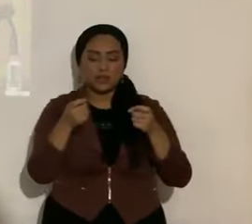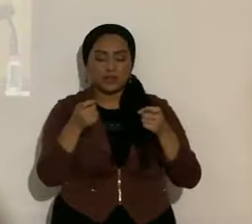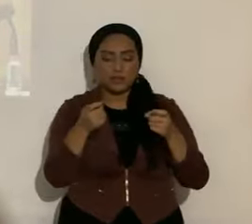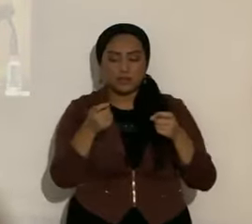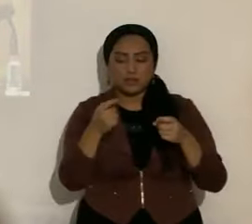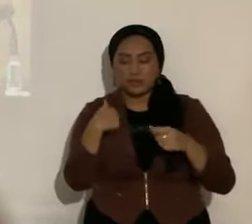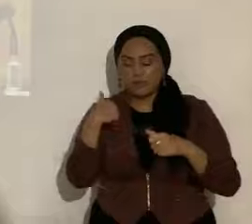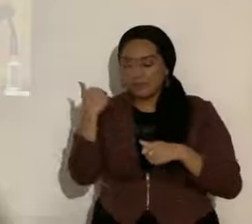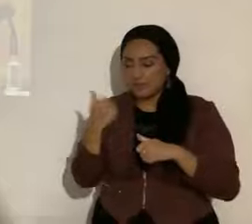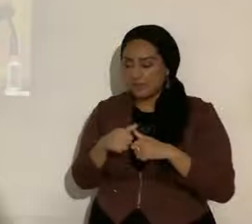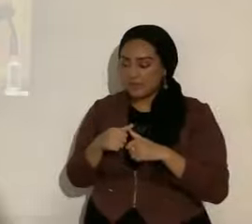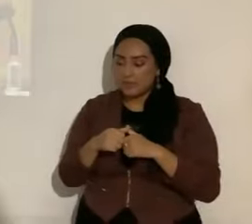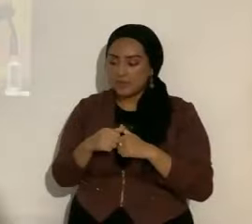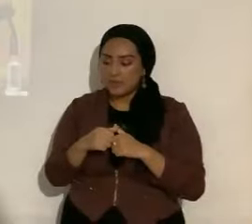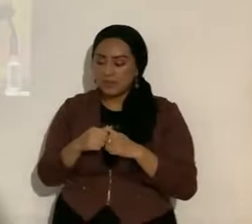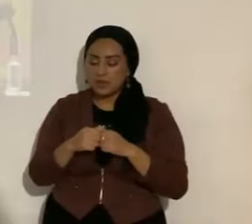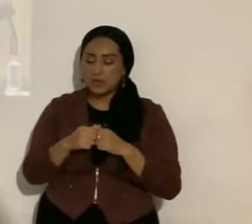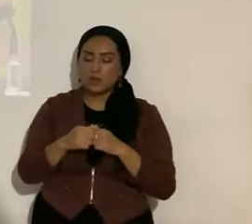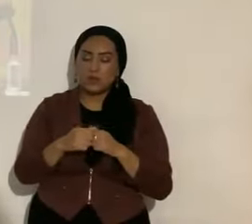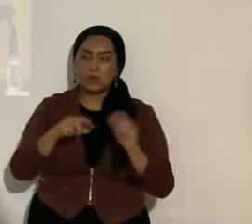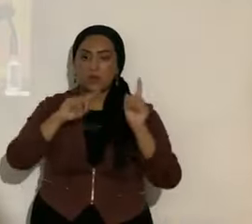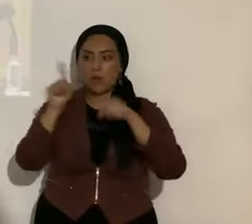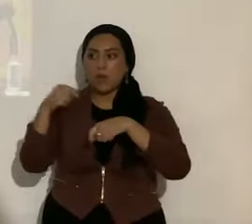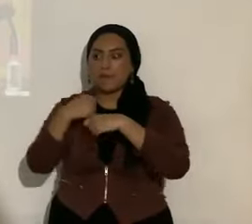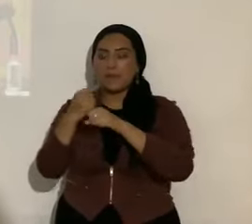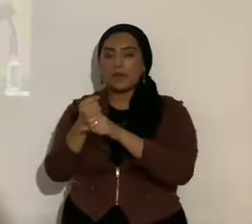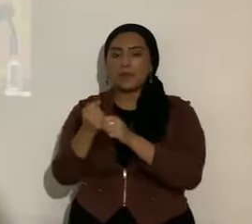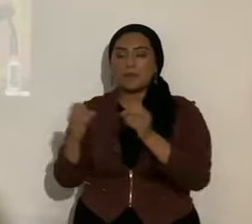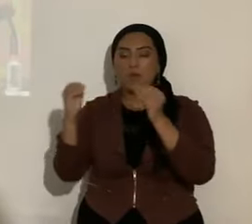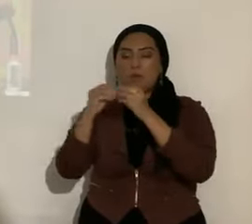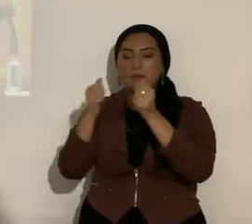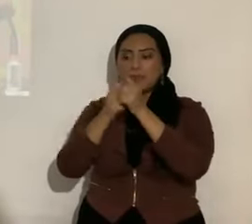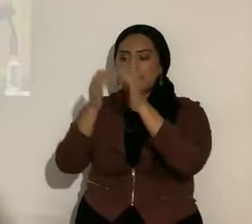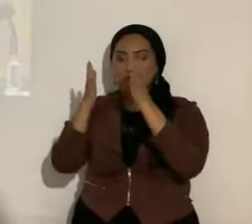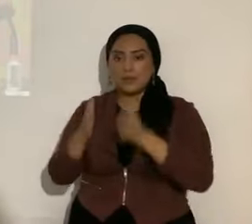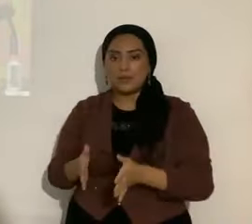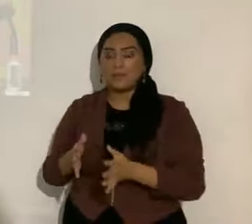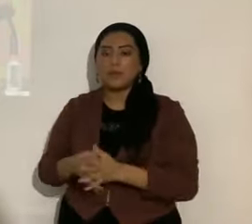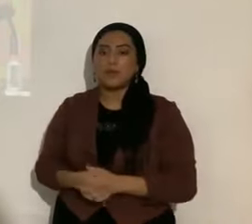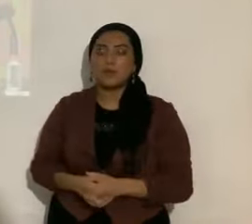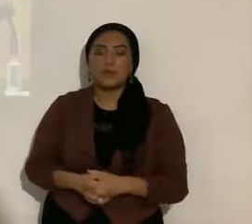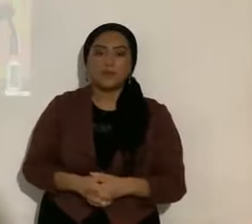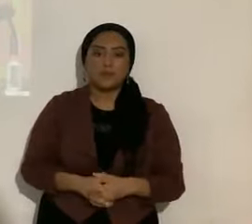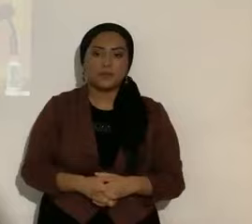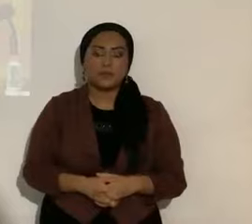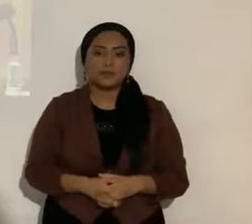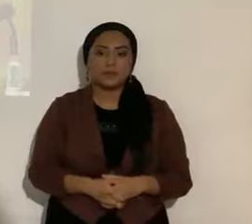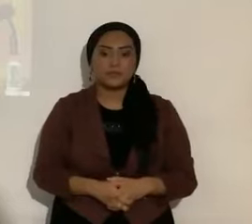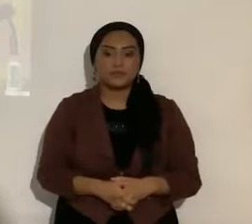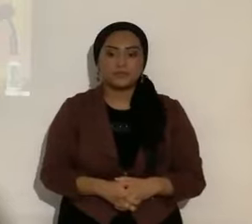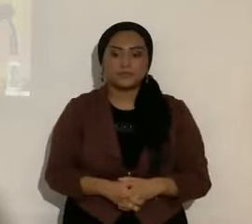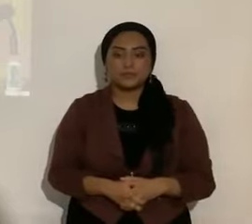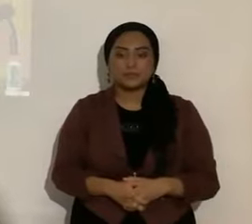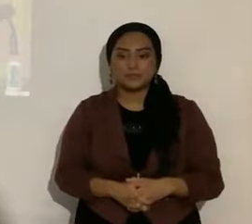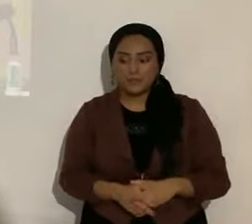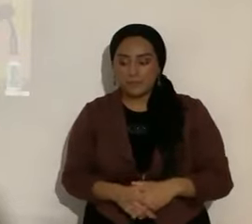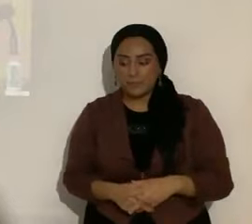Permítanme ver si me acuerdo. Vayan y hagan discípulos, y os haré pescadores de hombres, así se llama la